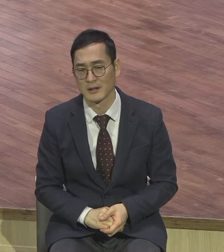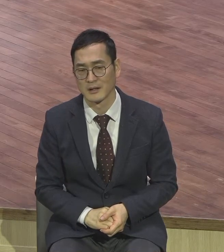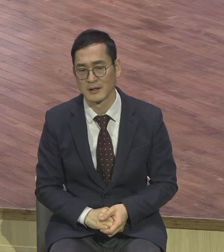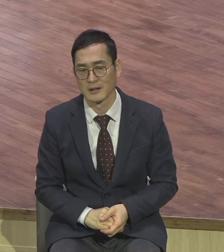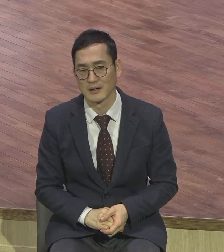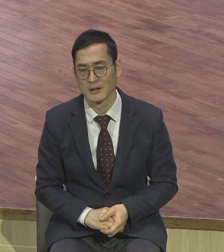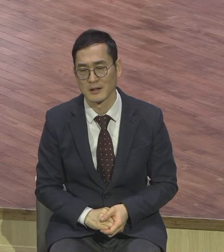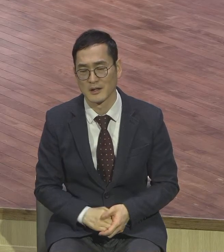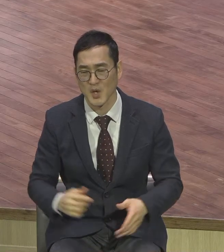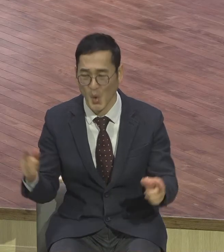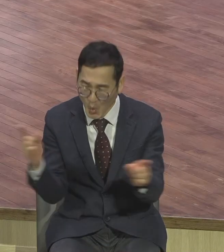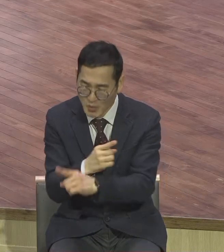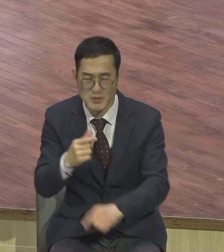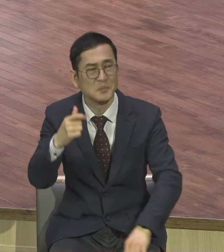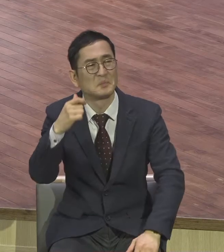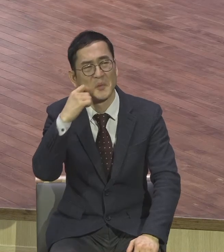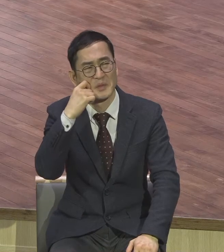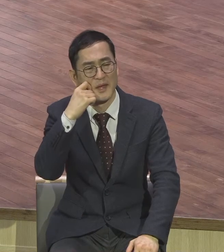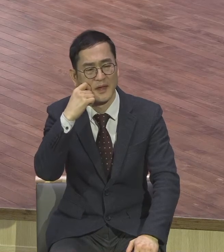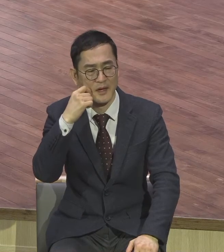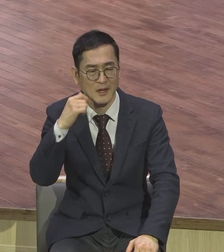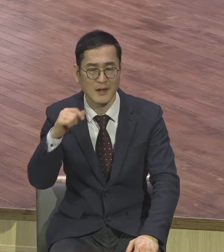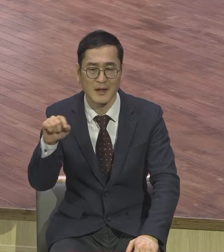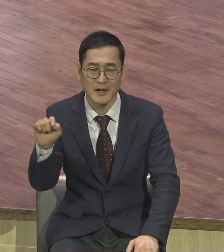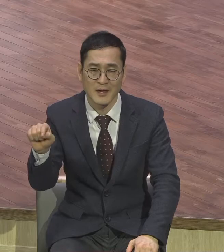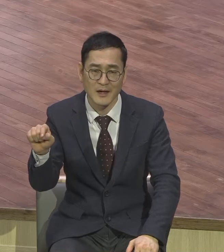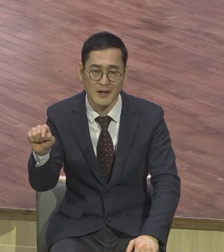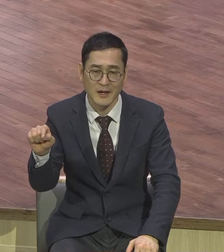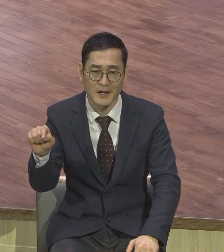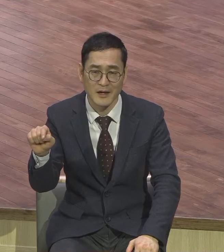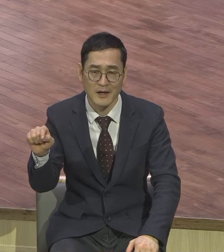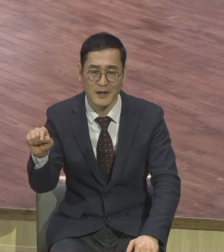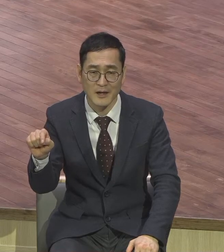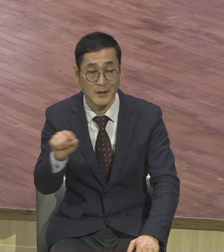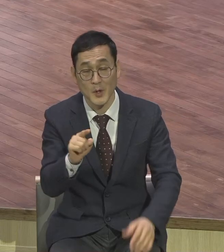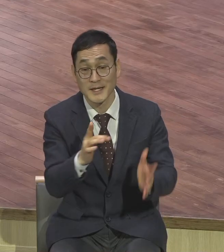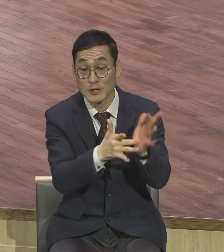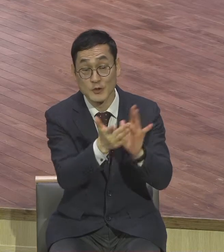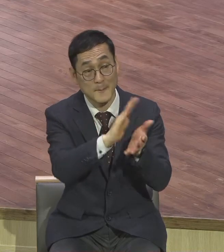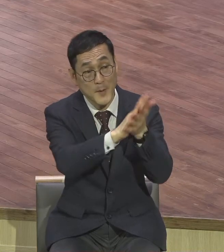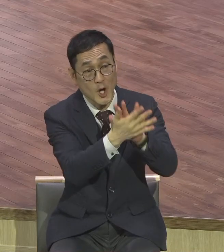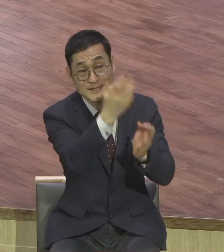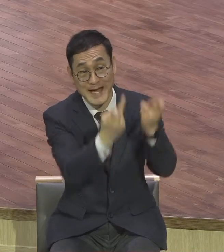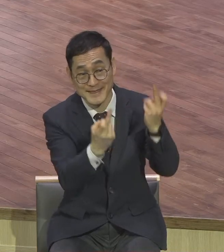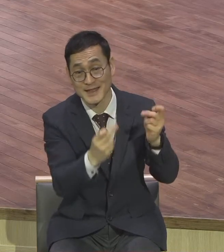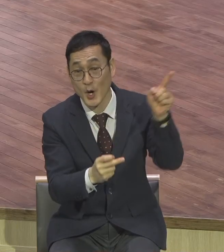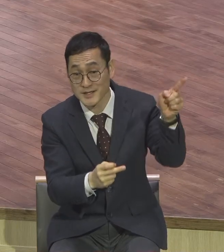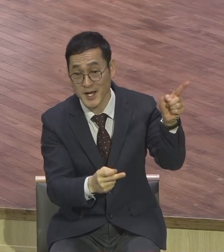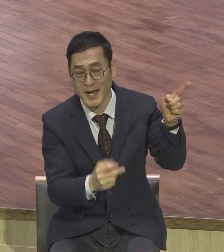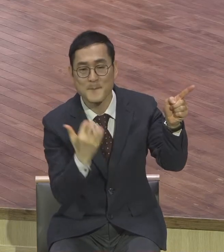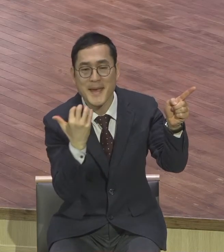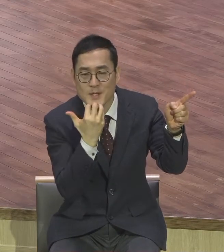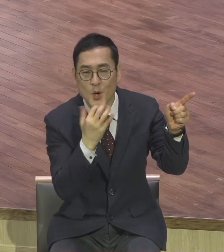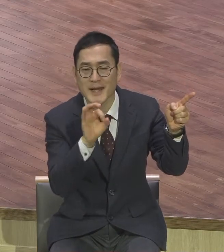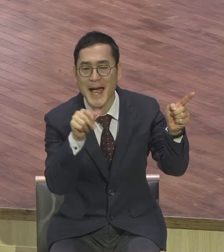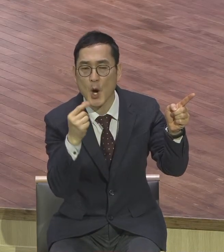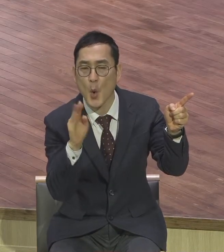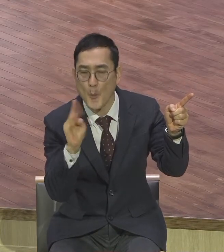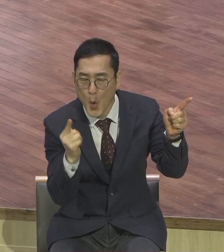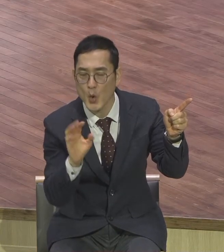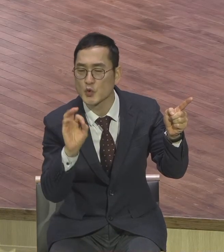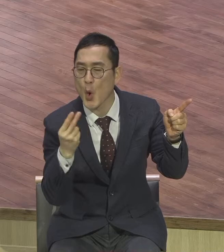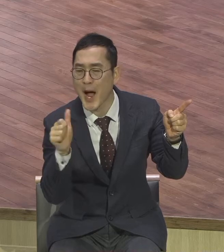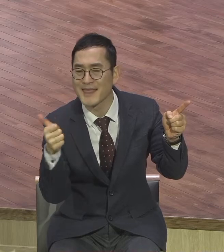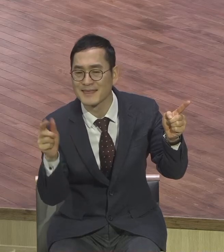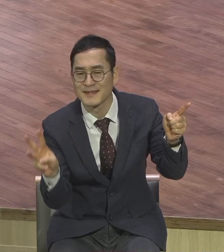일이 언제 일어났냐 지난주에 생각했던 예수님께서 변하산에 올라가서 베드로 야곱 요한과 함께 그렇게